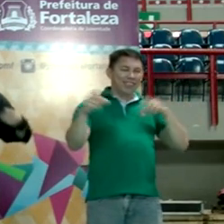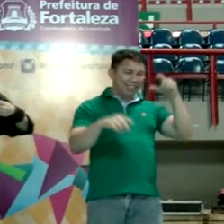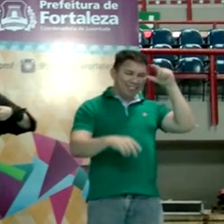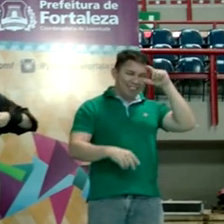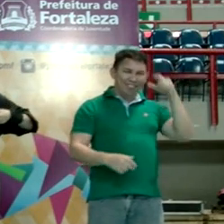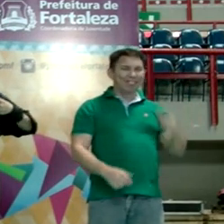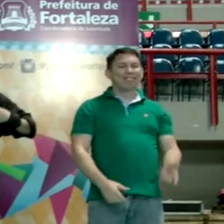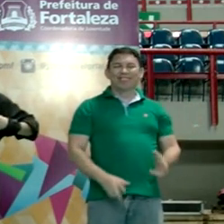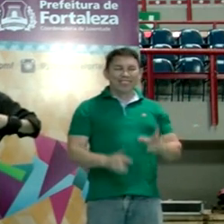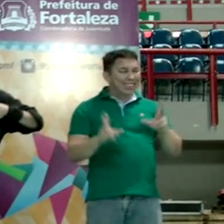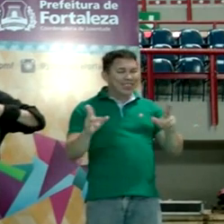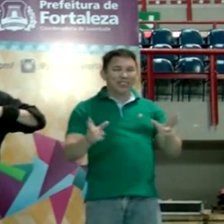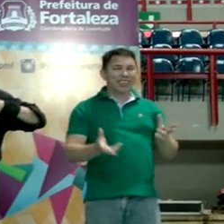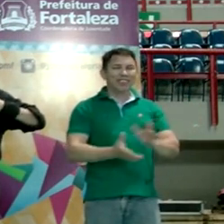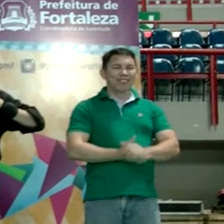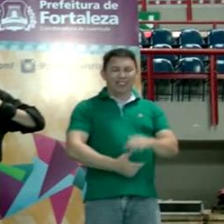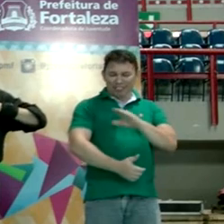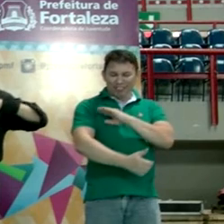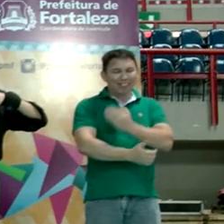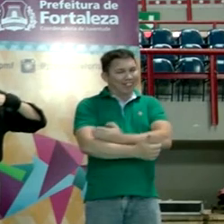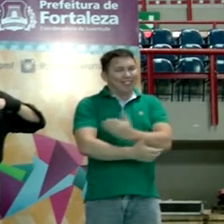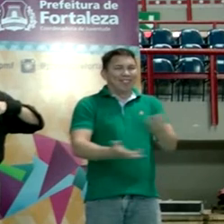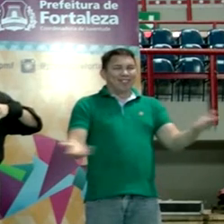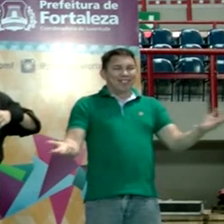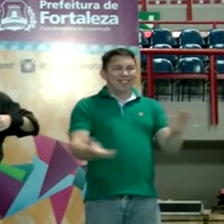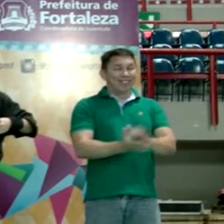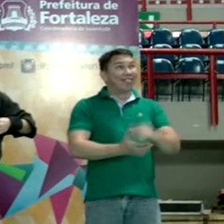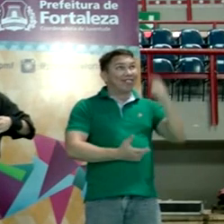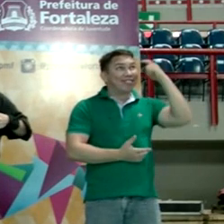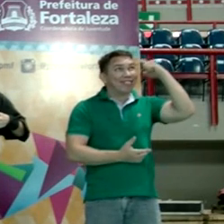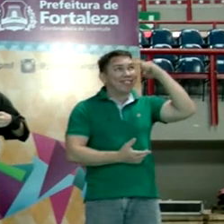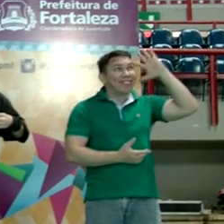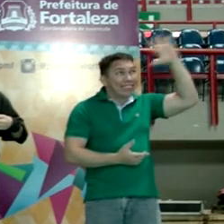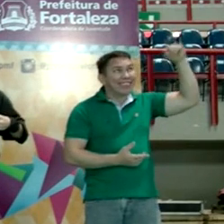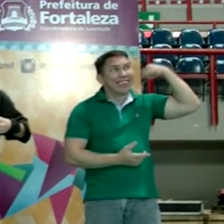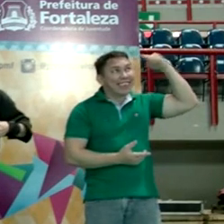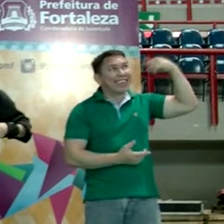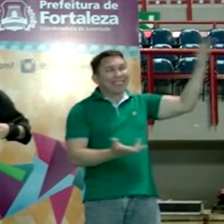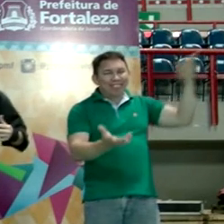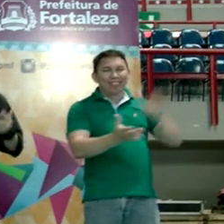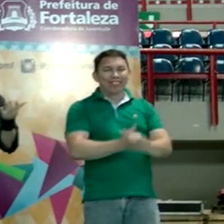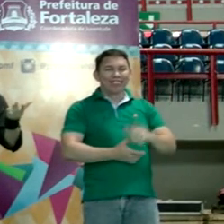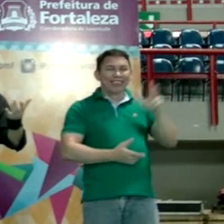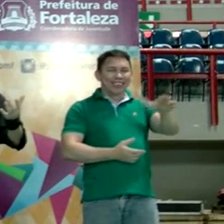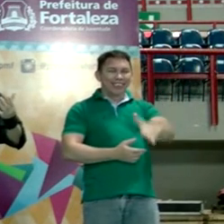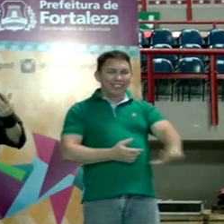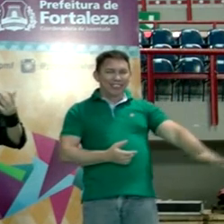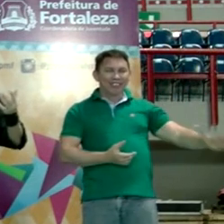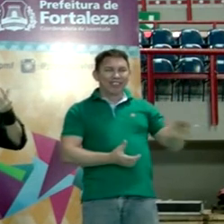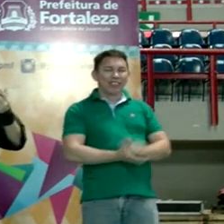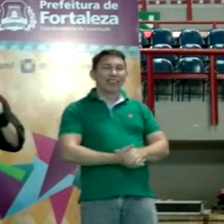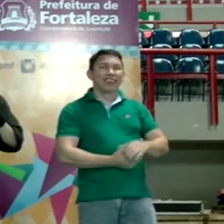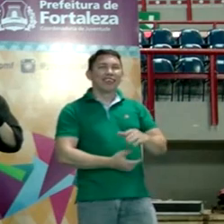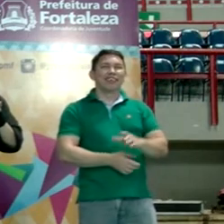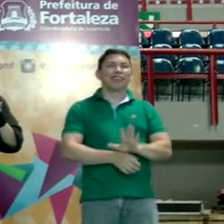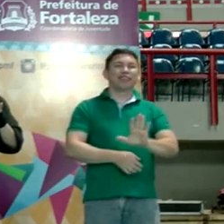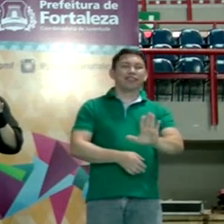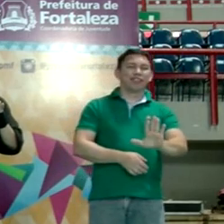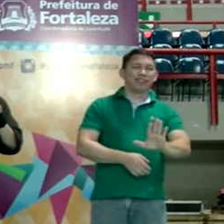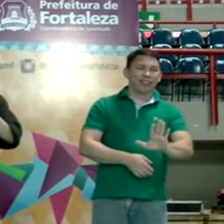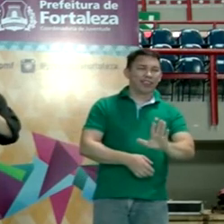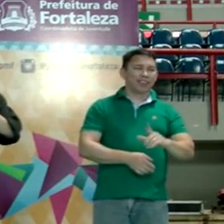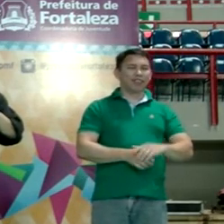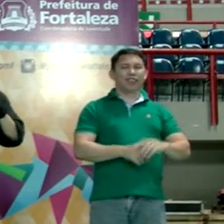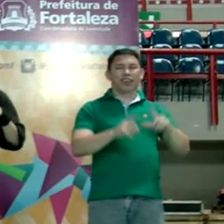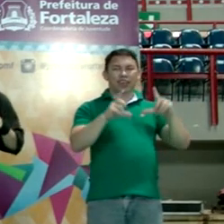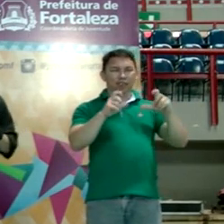óculos. Tu é doido? Na mente, né? É igual uma criança. Uma criança quando assiste um filme... Ah, peraí que ela vai bater a